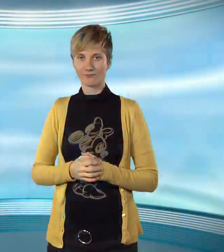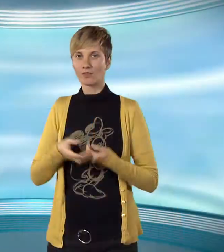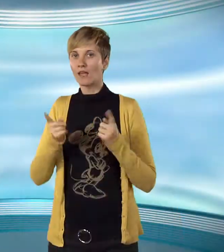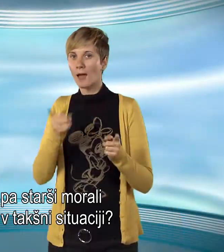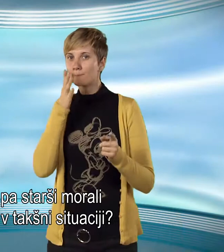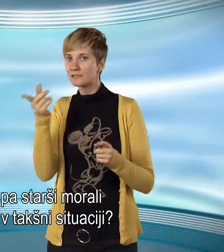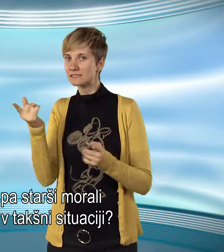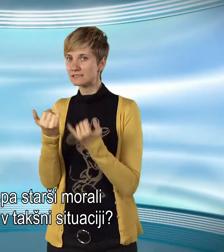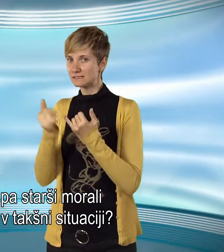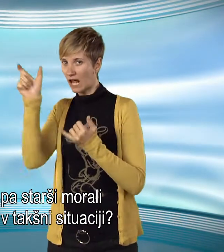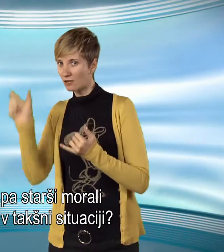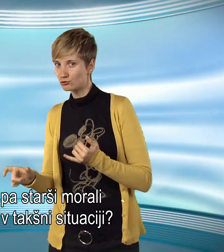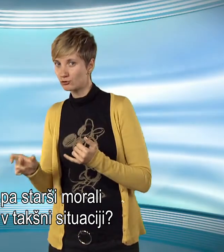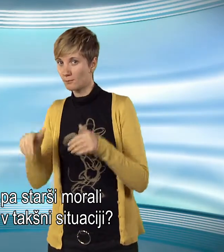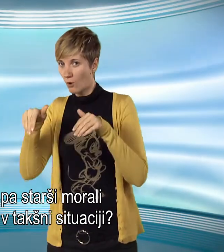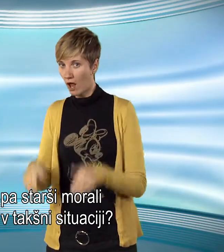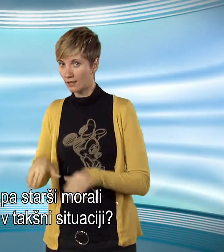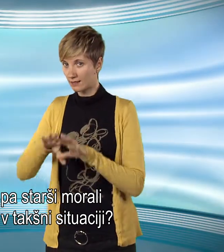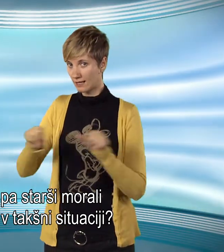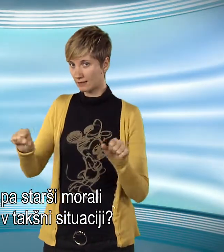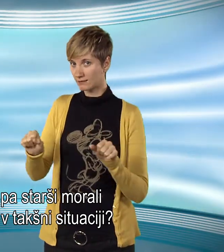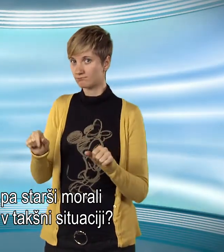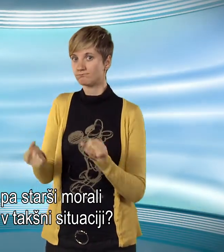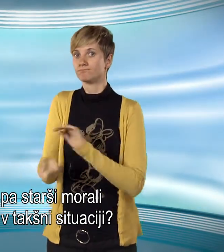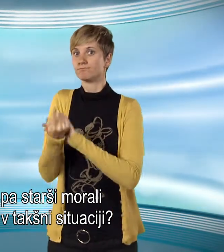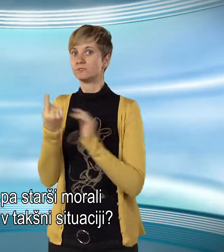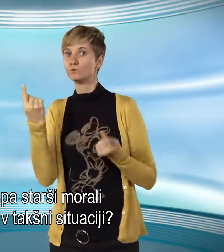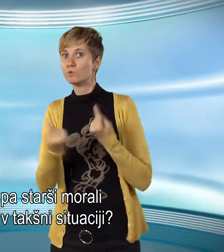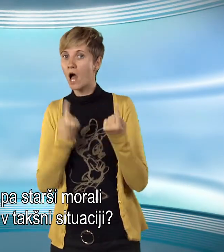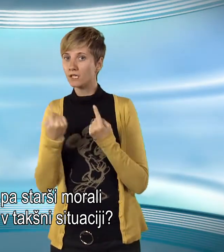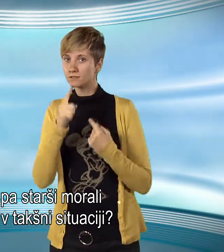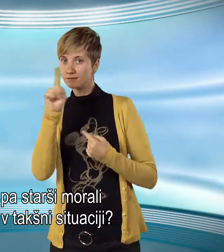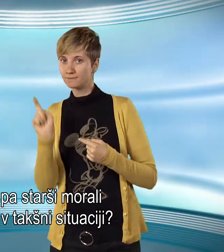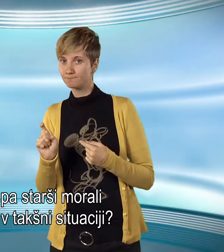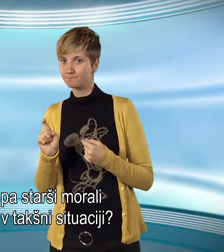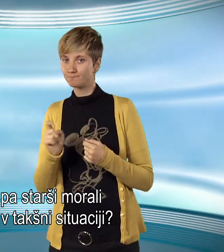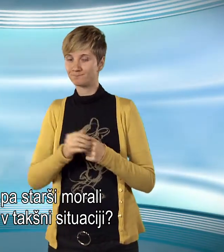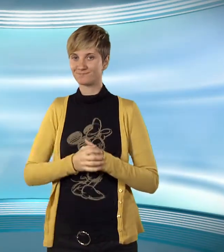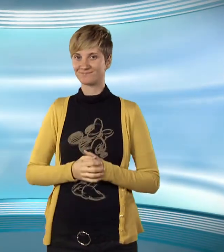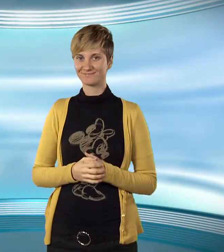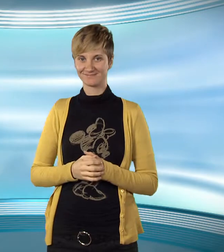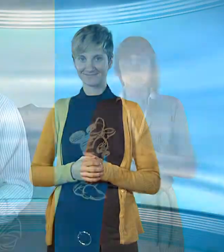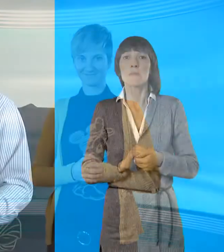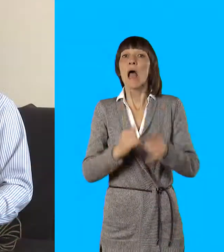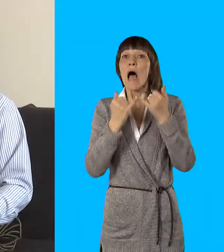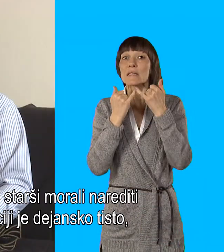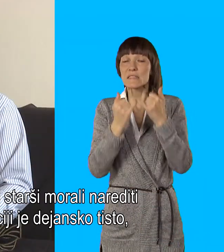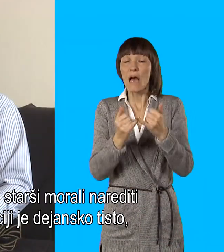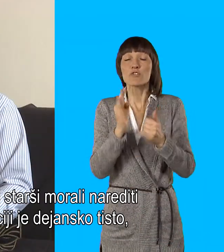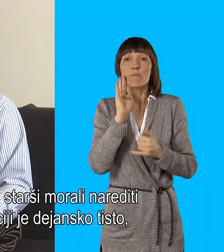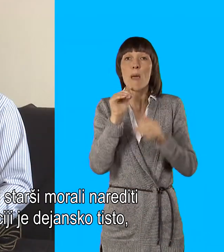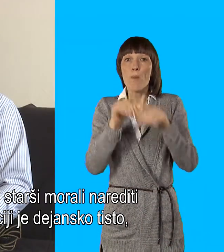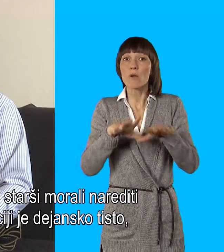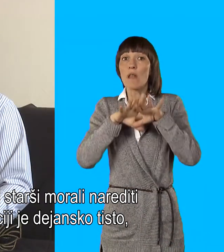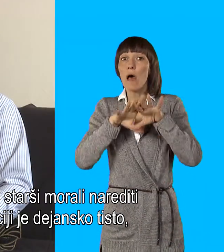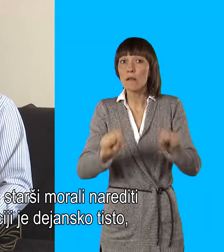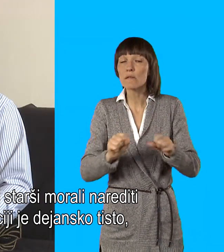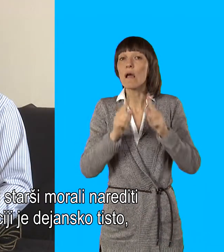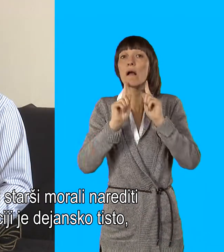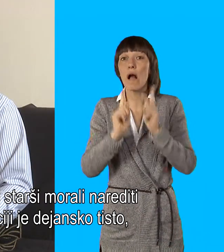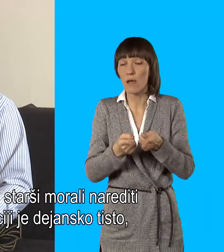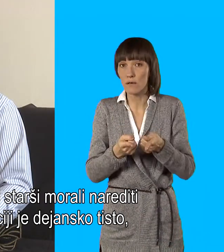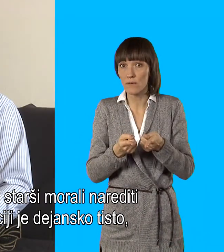na izražanje ljubosumja otroka. Poskušajo otroku dopovedati, naj ne bo ljubosumen, da ni v redu, ker čuti ljubosumja.